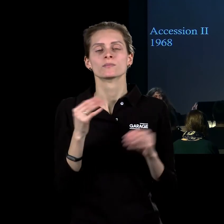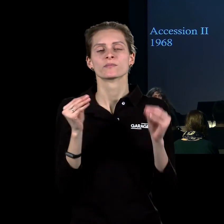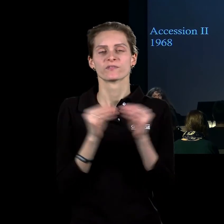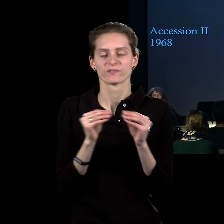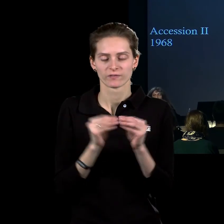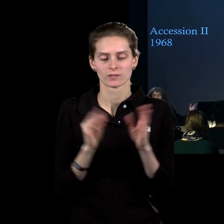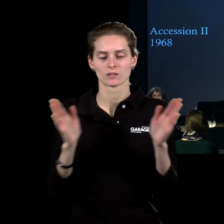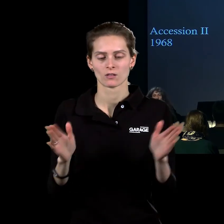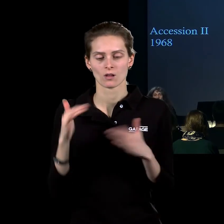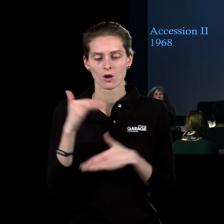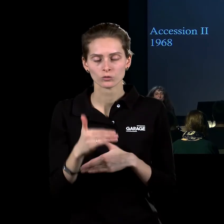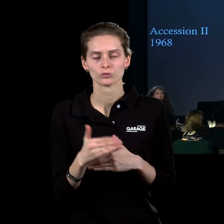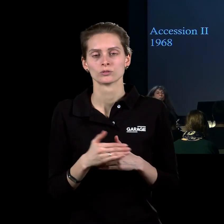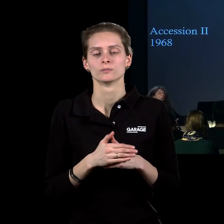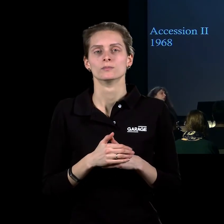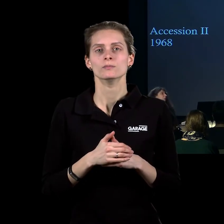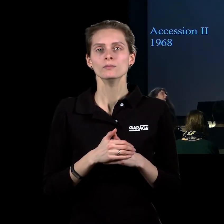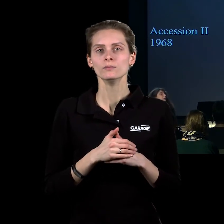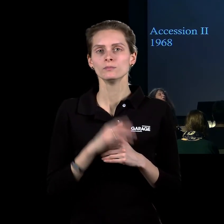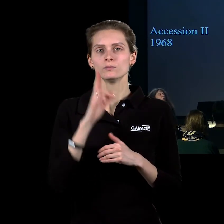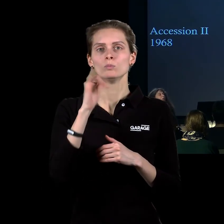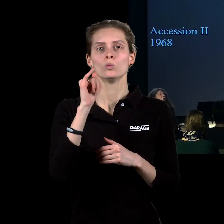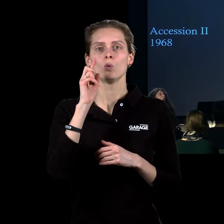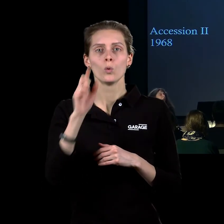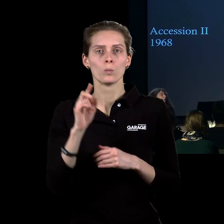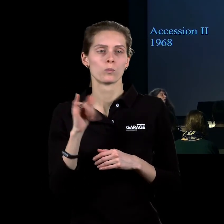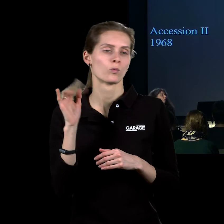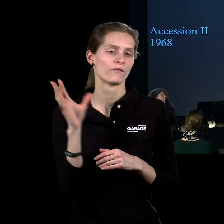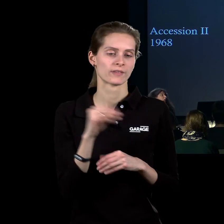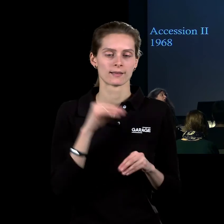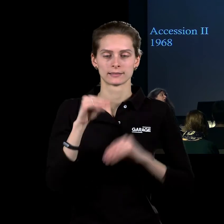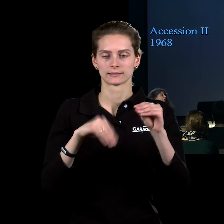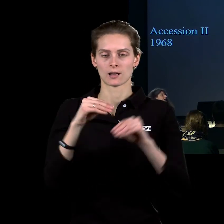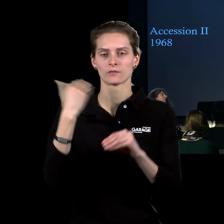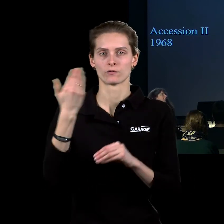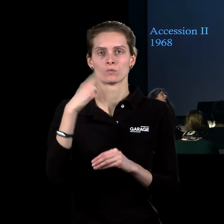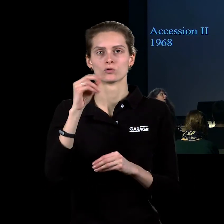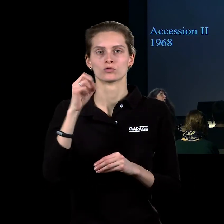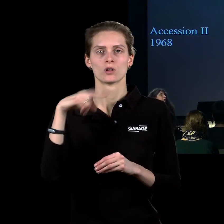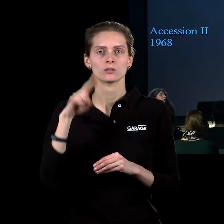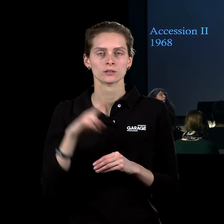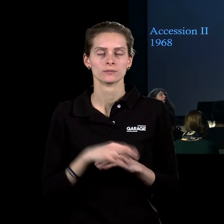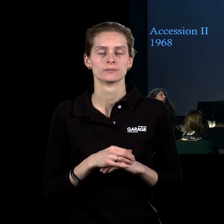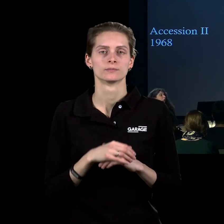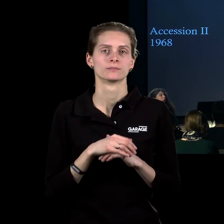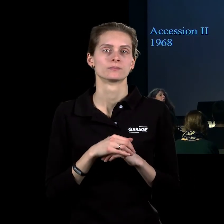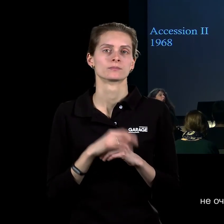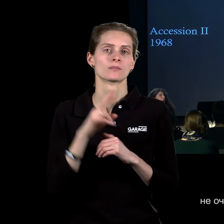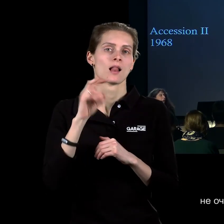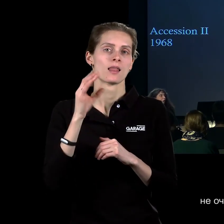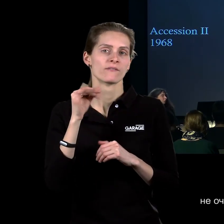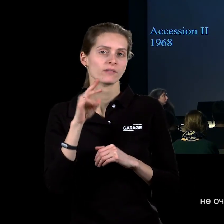ящик, который был куб, который был во всех инсталляциях Джада, который был во всех инсталляциях Левита, но у него появляется